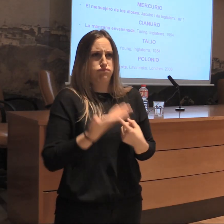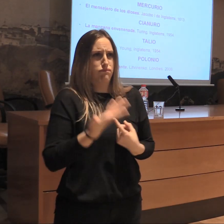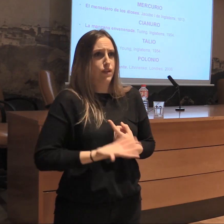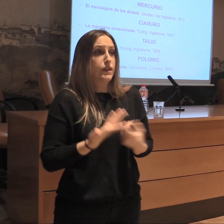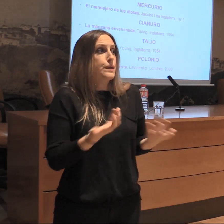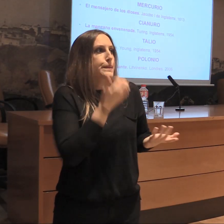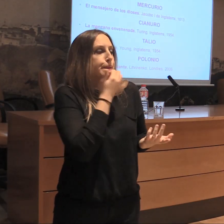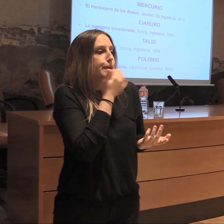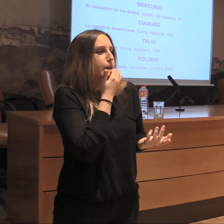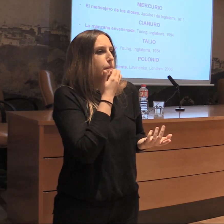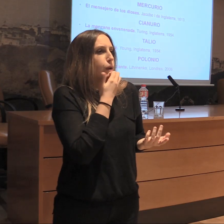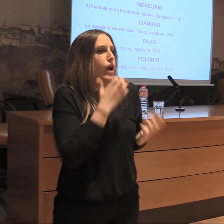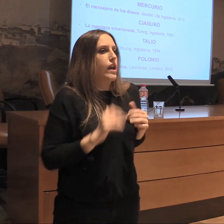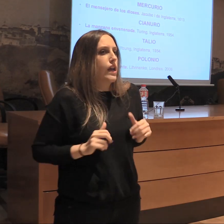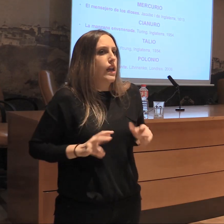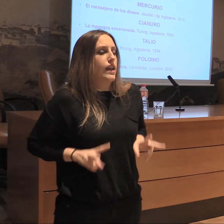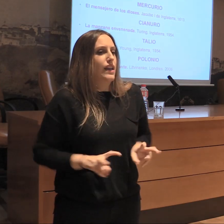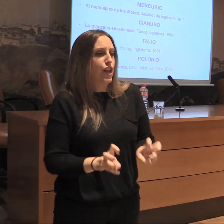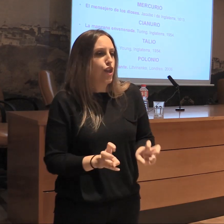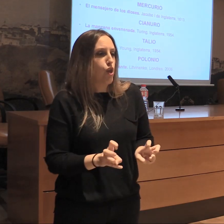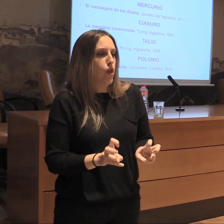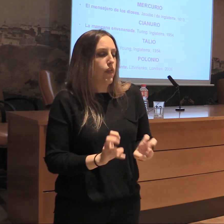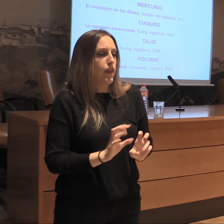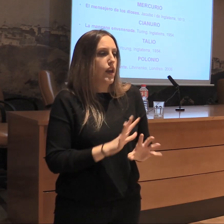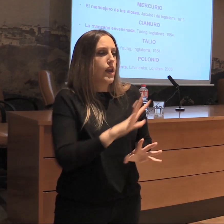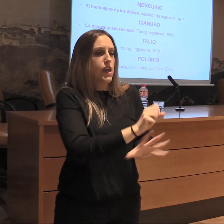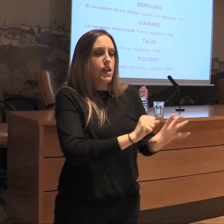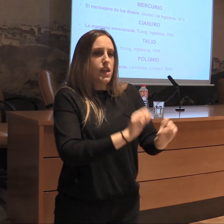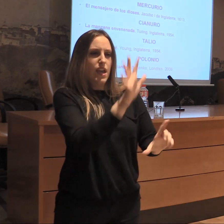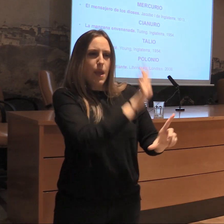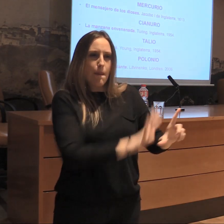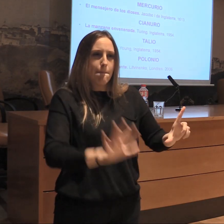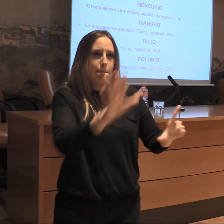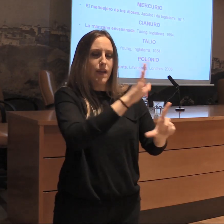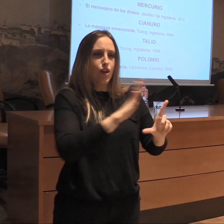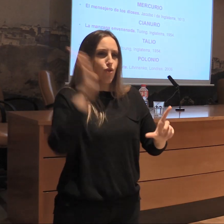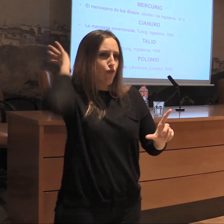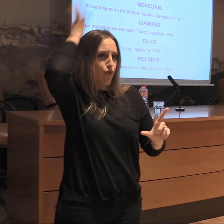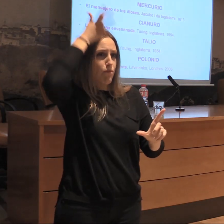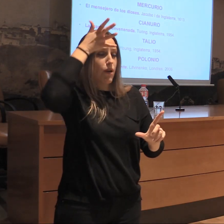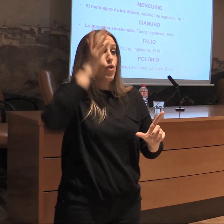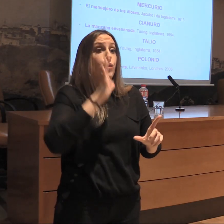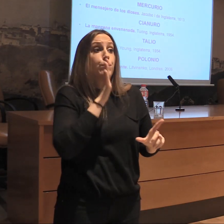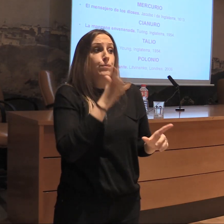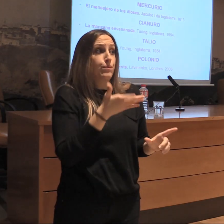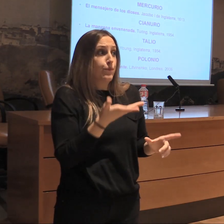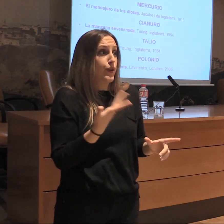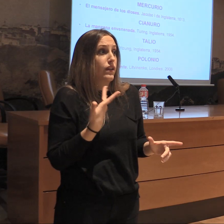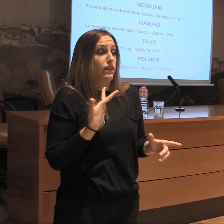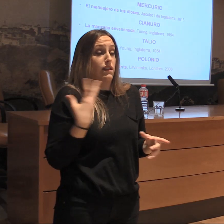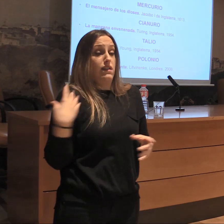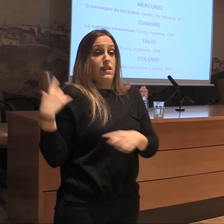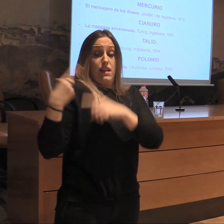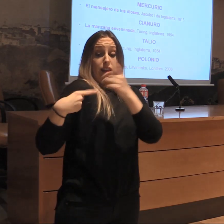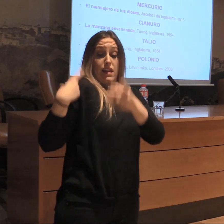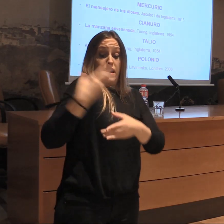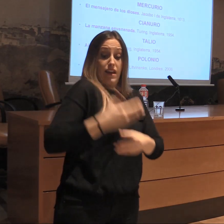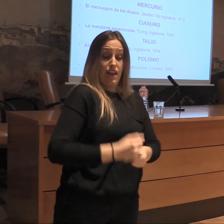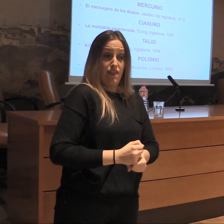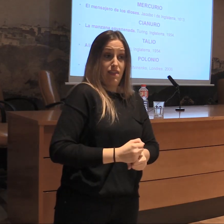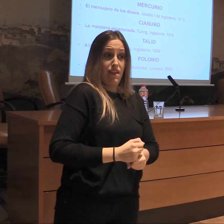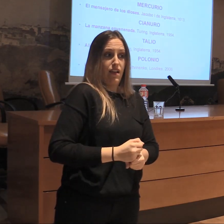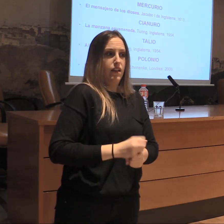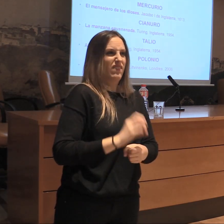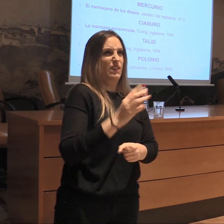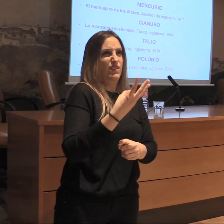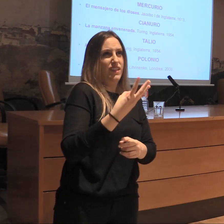ejemplo, en el comienzo del Imperio Romano, porque el ascenso la herencia del imperio de los